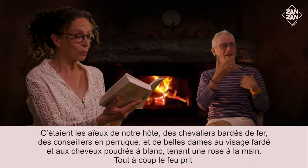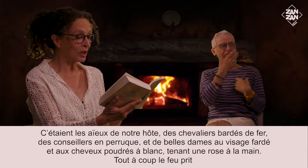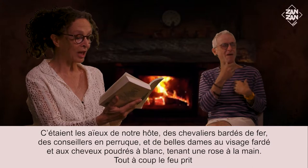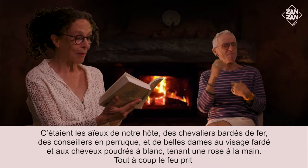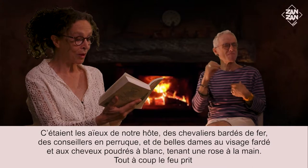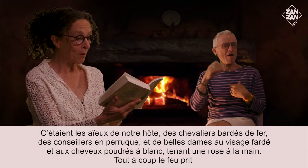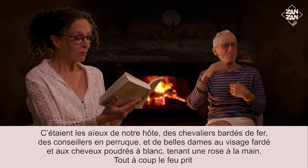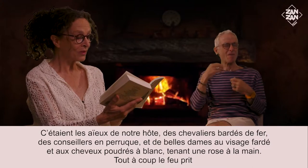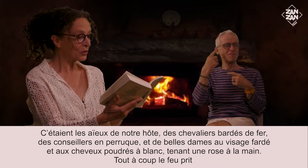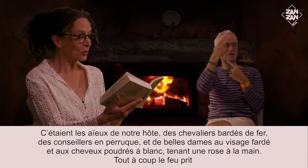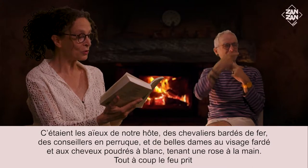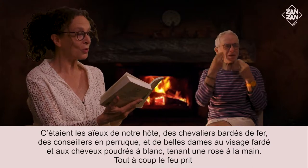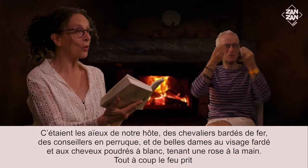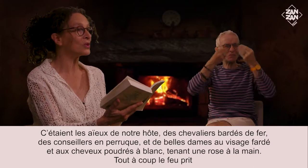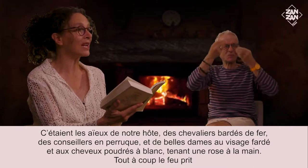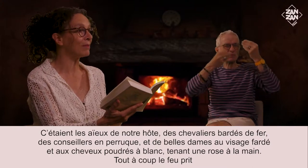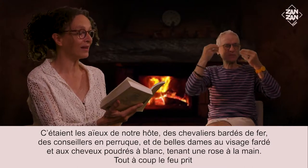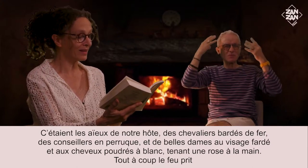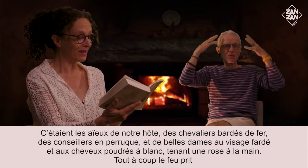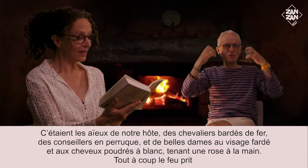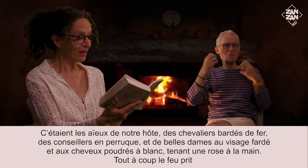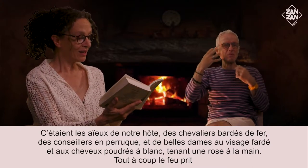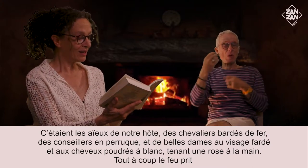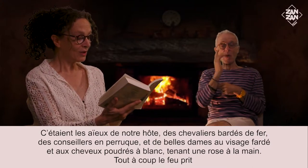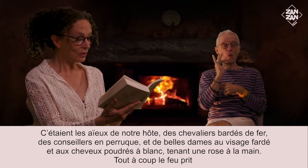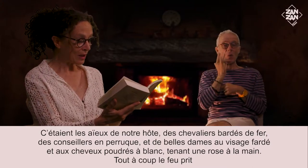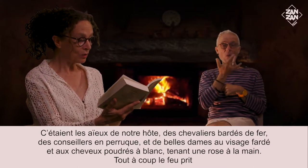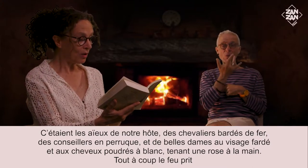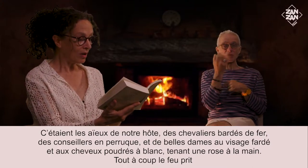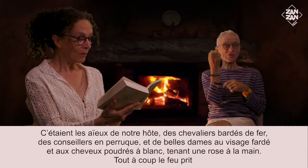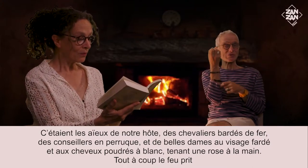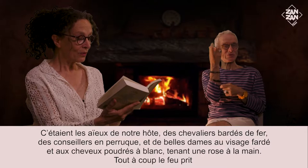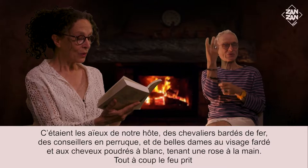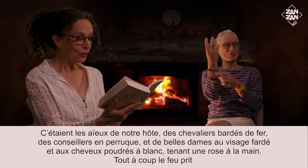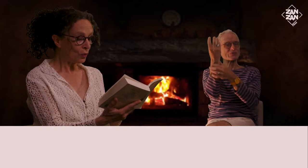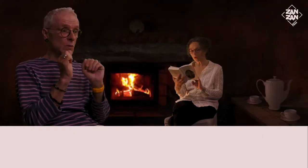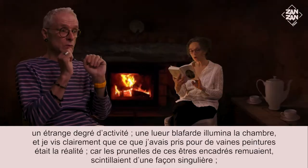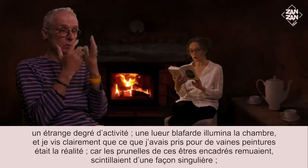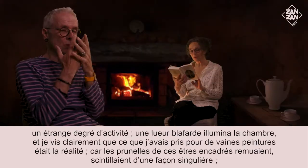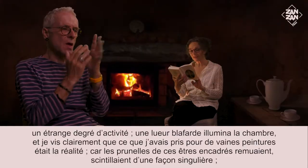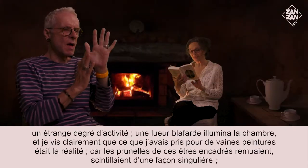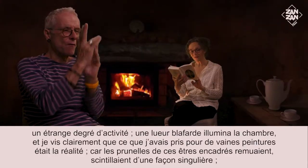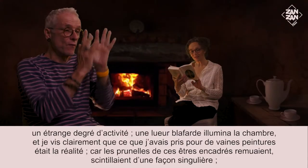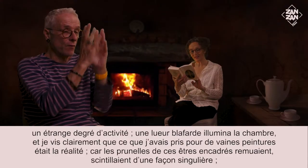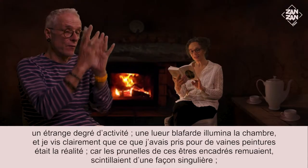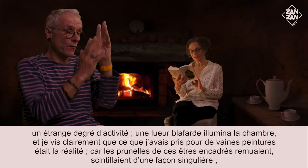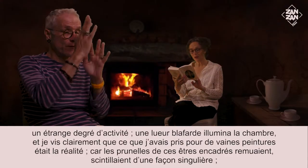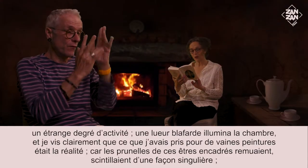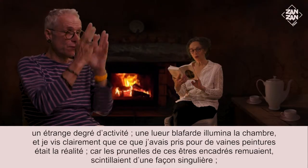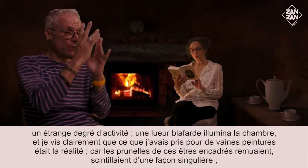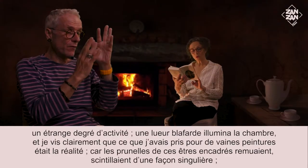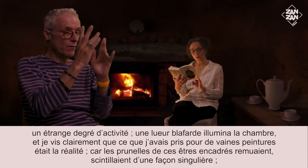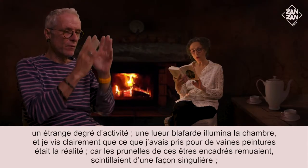et aux cheveux poudrés à blanc, tenant une rose à la main. Tout à coup, le feu prit un étrange degré d'activité.